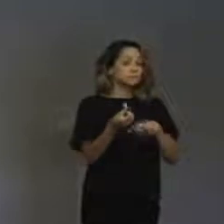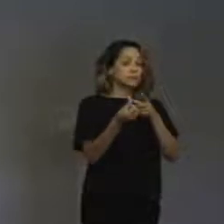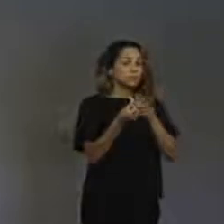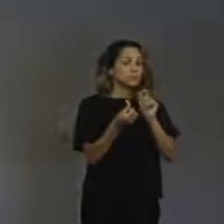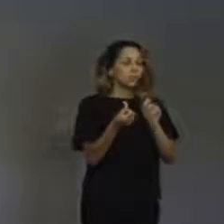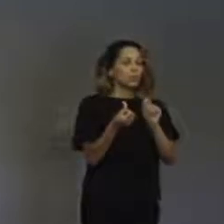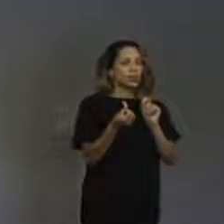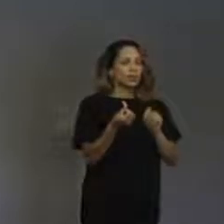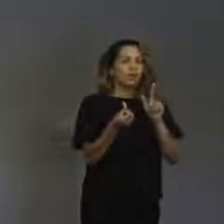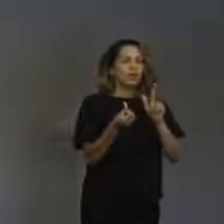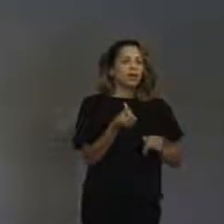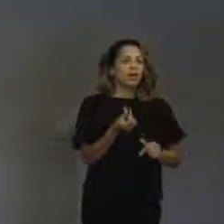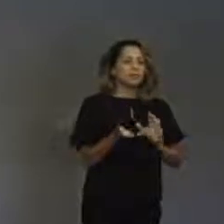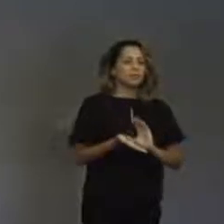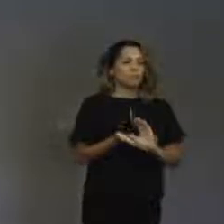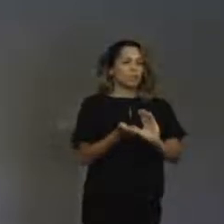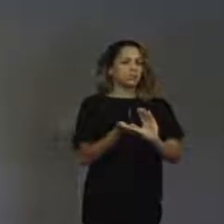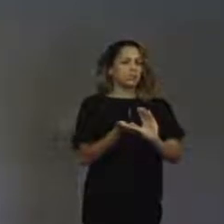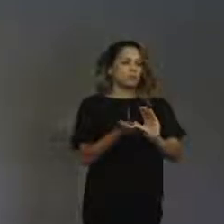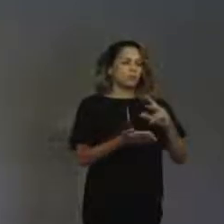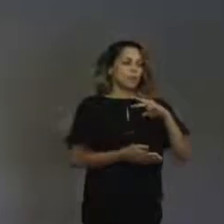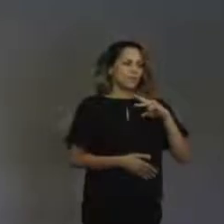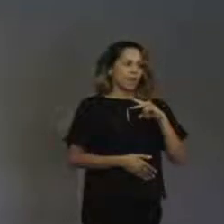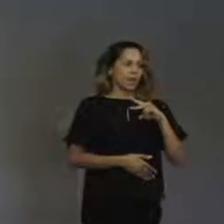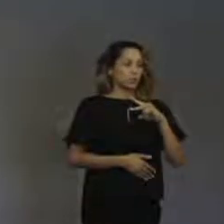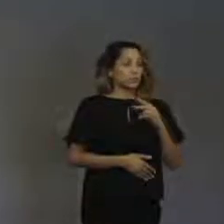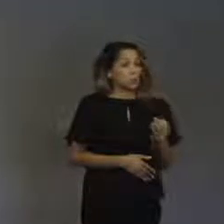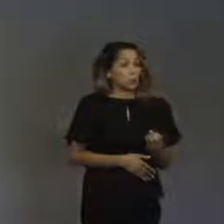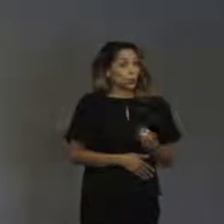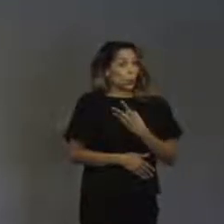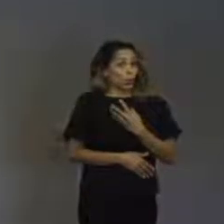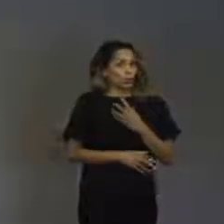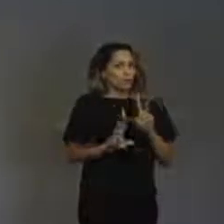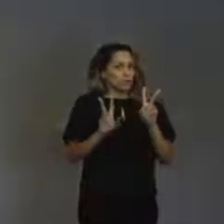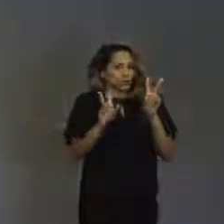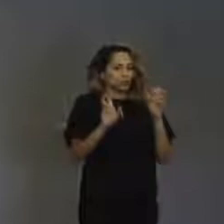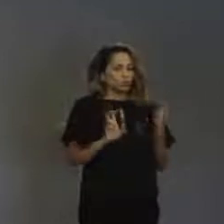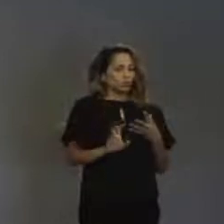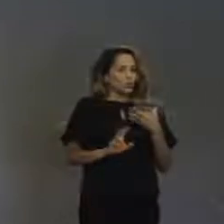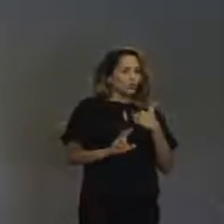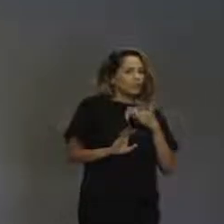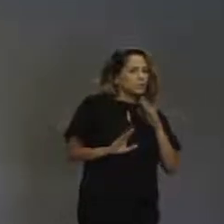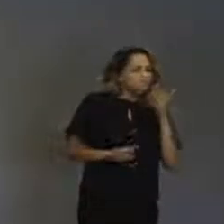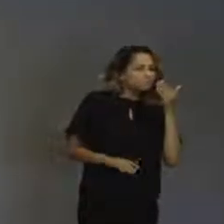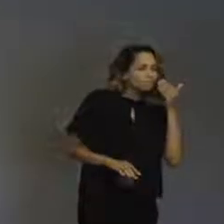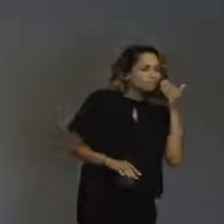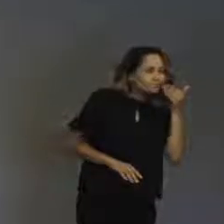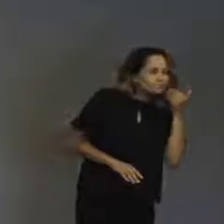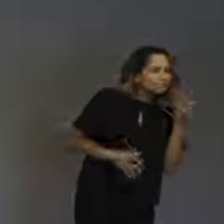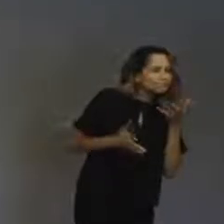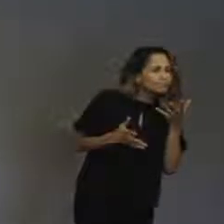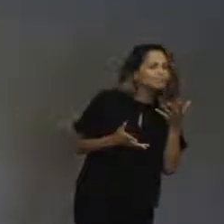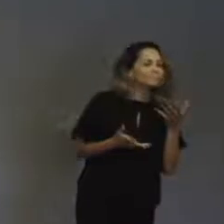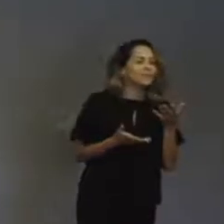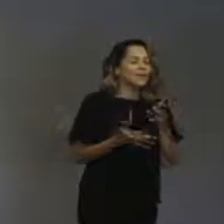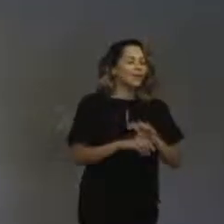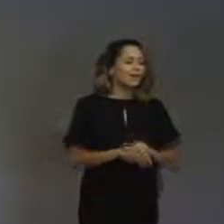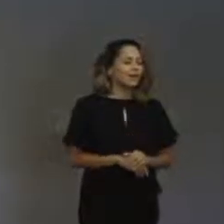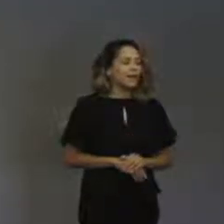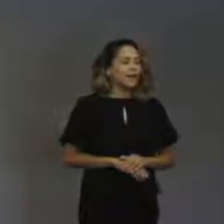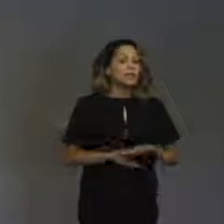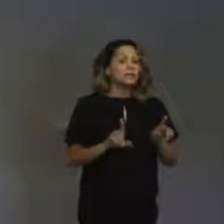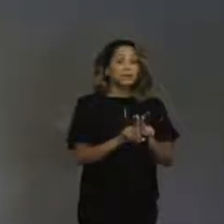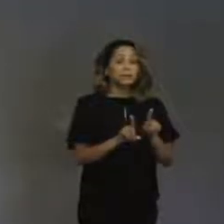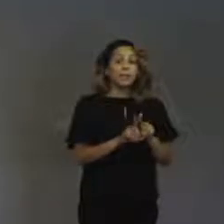praia nova para mim, mas eu sei nadar, eu vou aprender. Vou entrar nessa praia. E a questão que eu achei